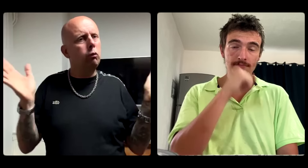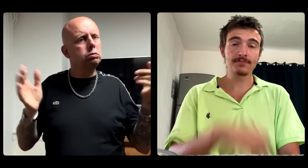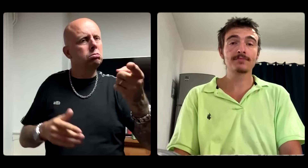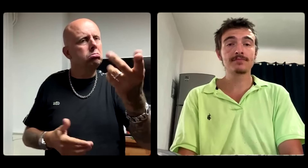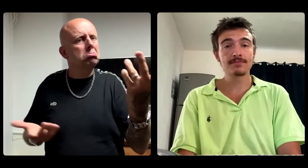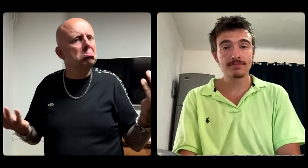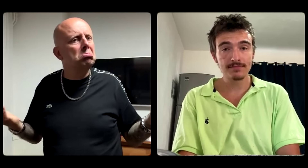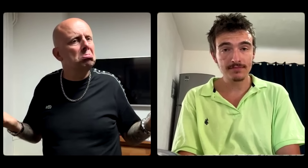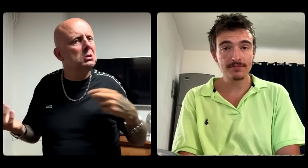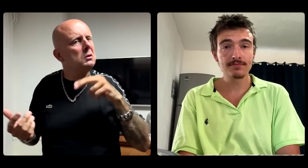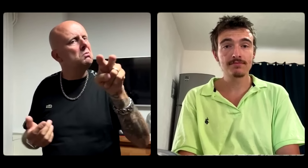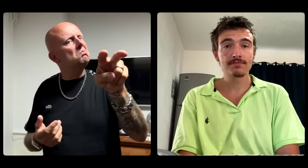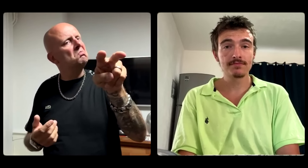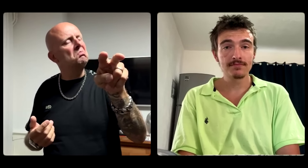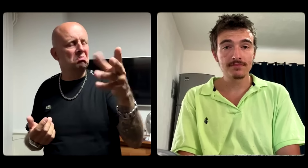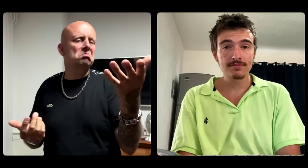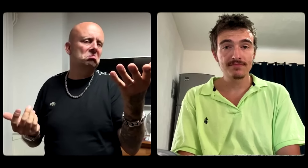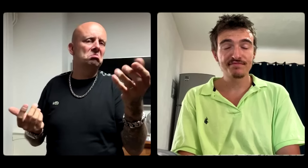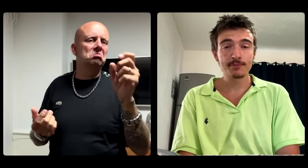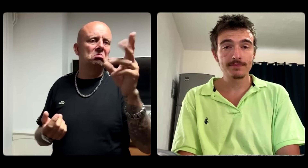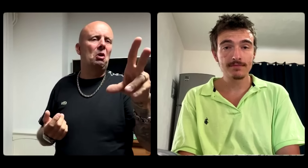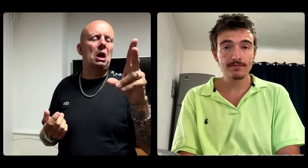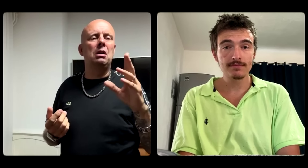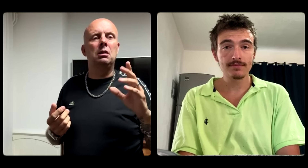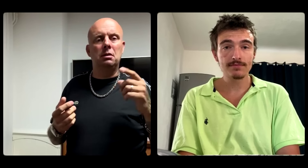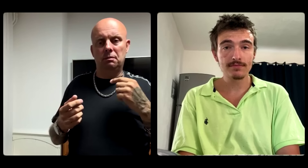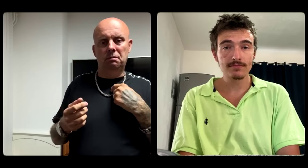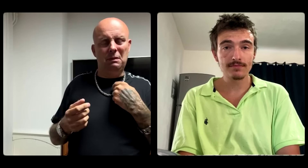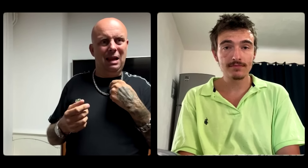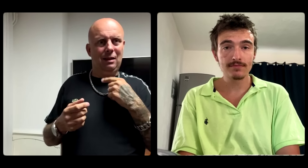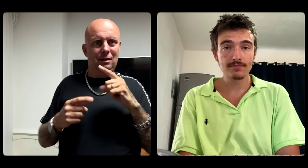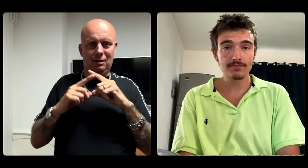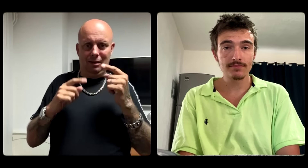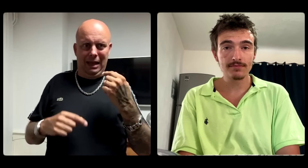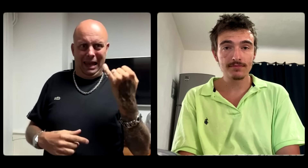Ja, sowieso niet. 5 weken is waar niet. Dat is wel echt kort geleden.